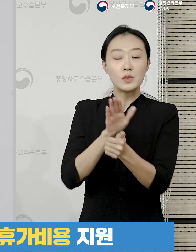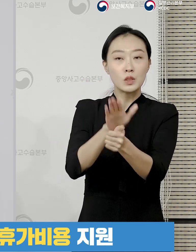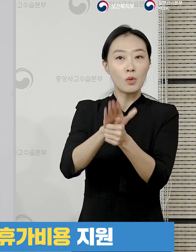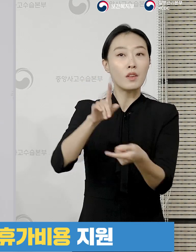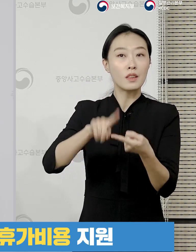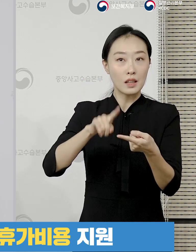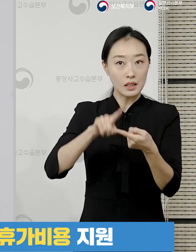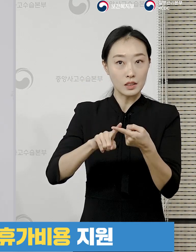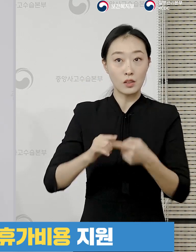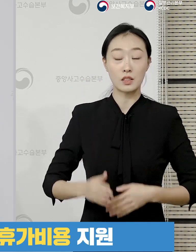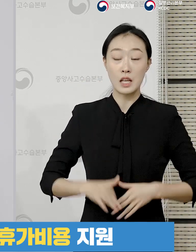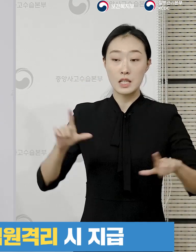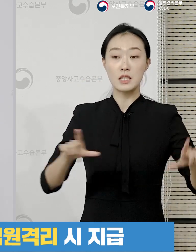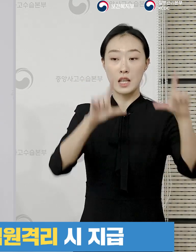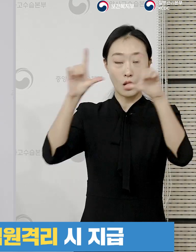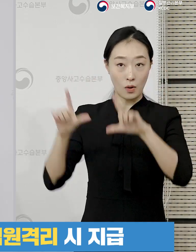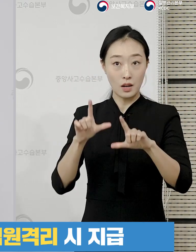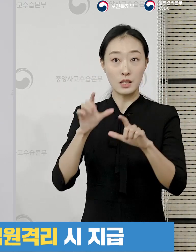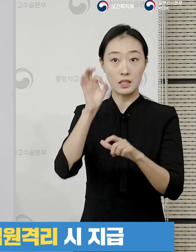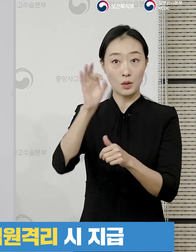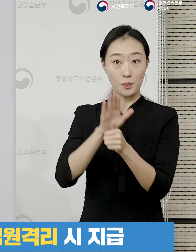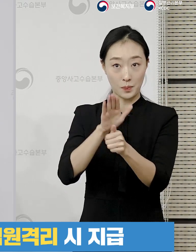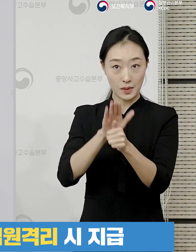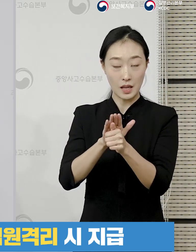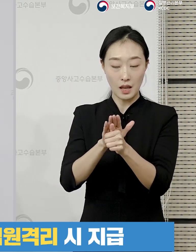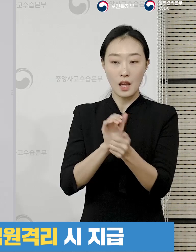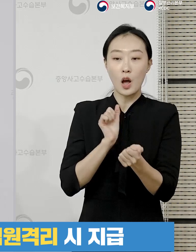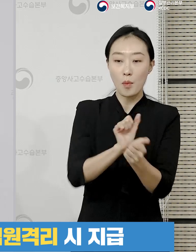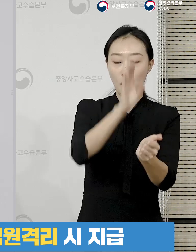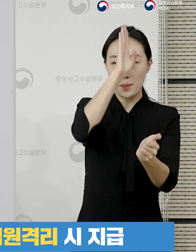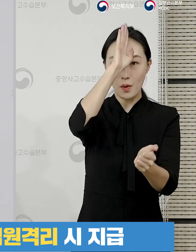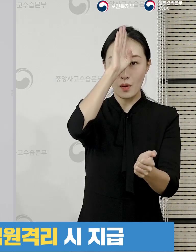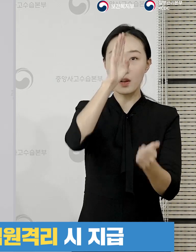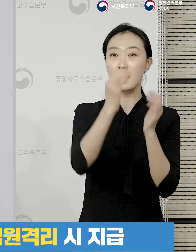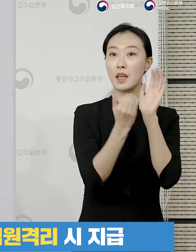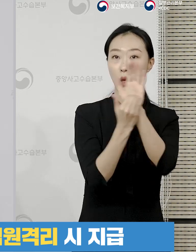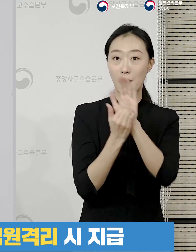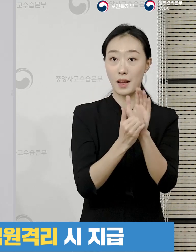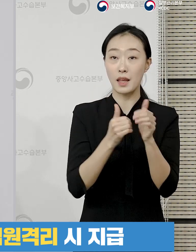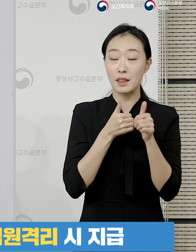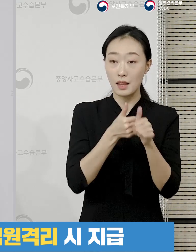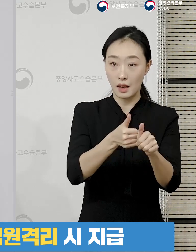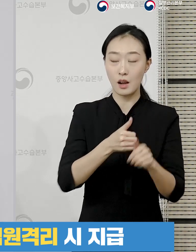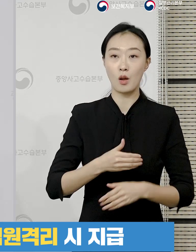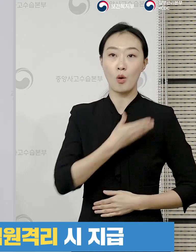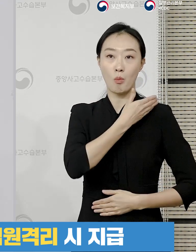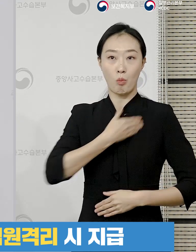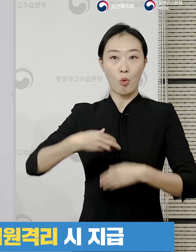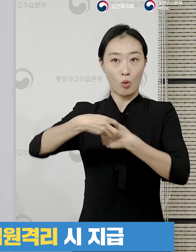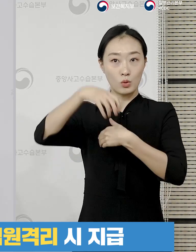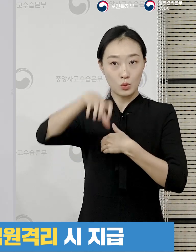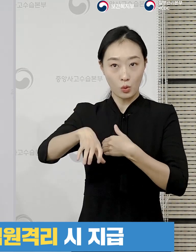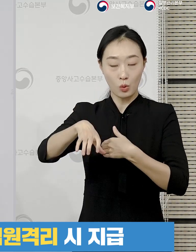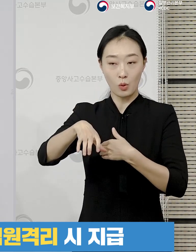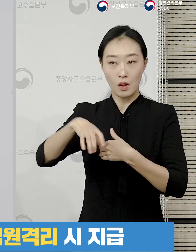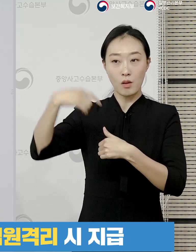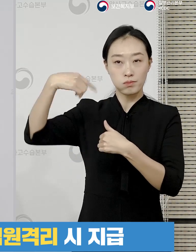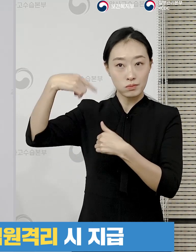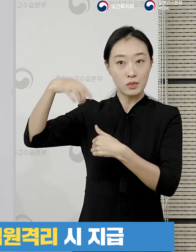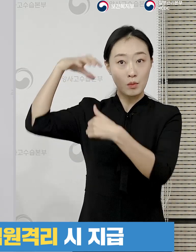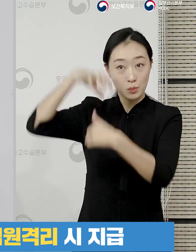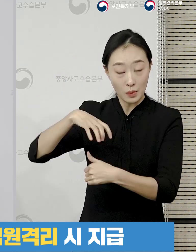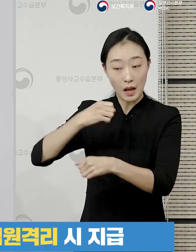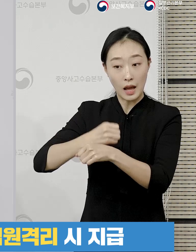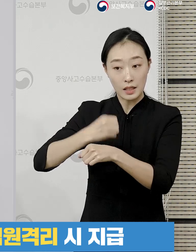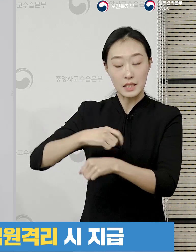내용을 확정하였습니다. 생활 지원비는 감염병 예방법에 따라 보건소에 의해서 통지를